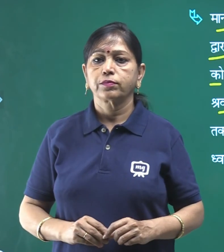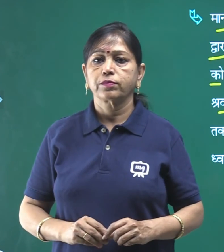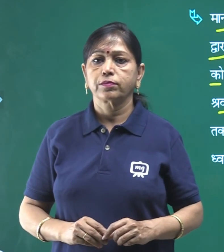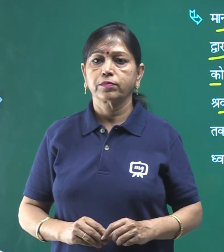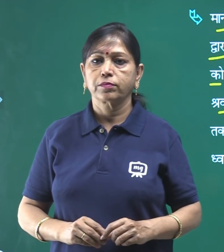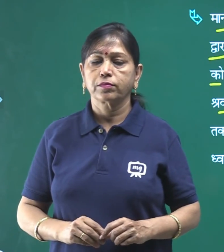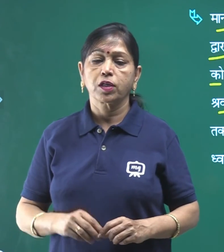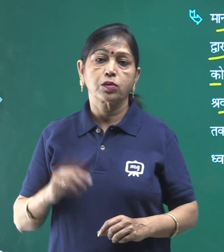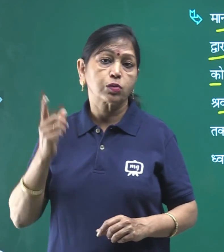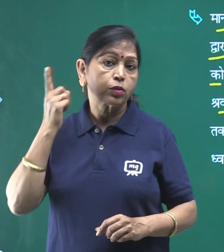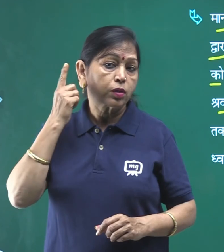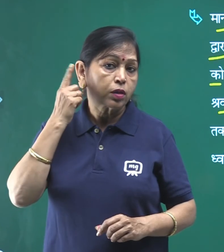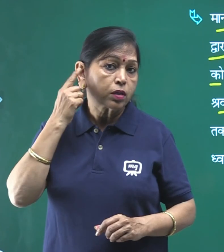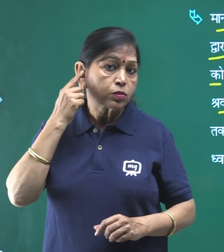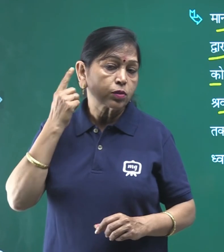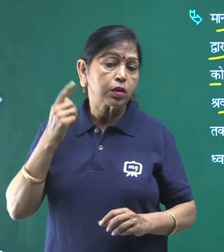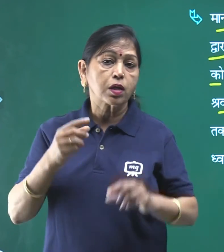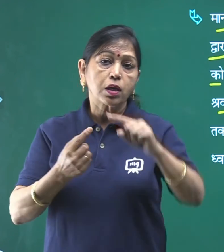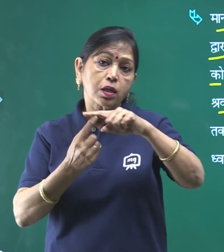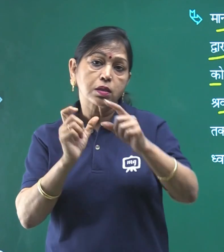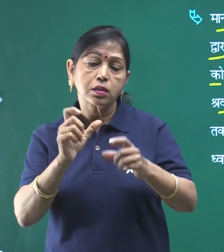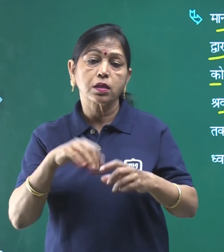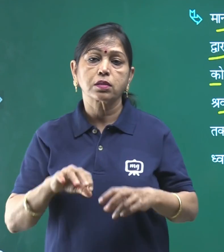श्रवण तंत्रिका से